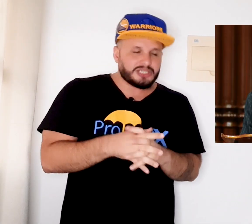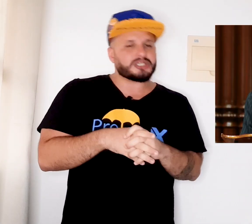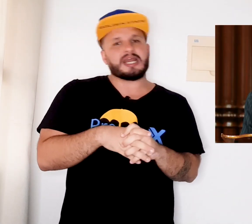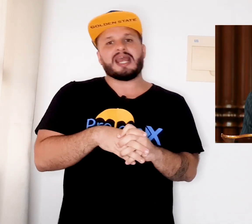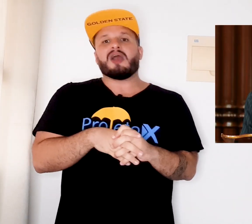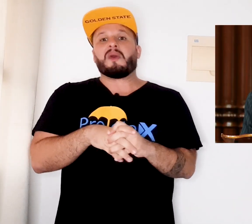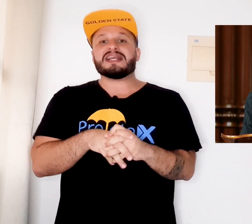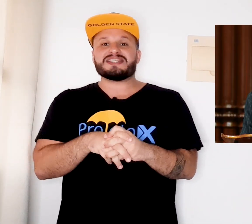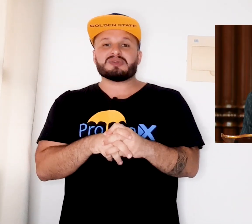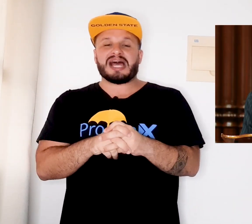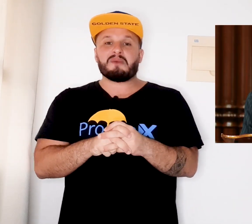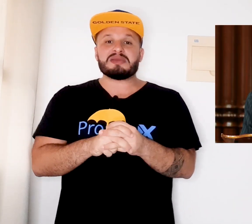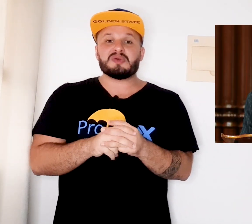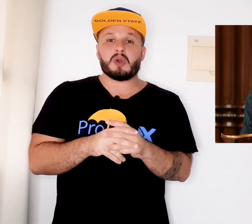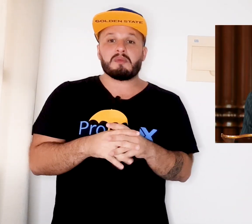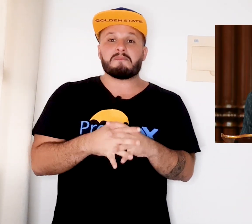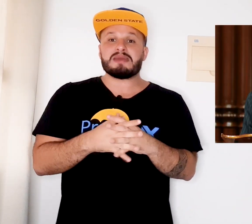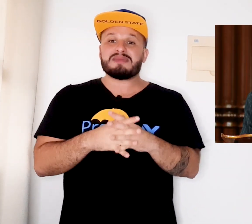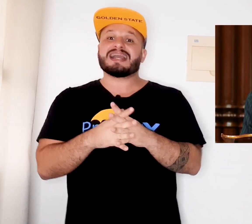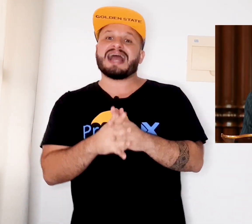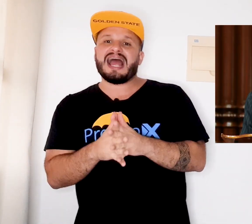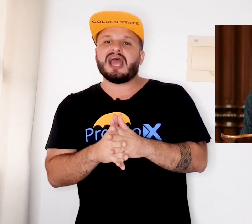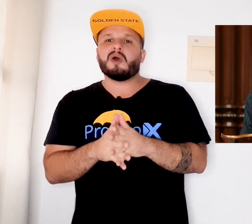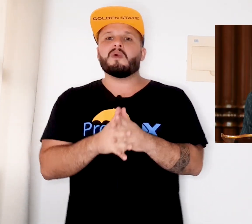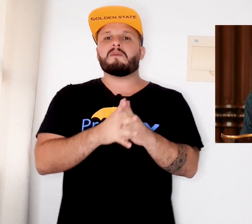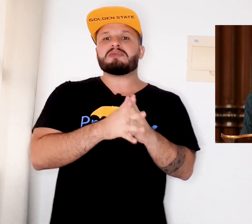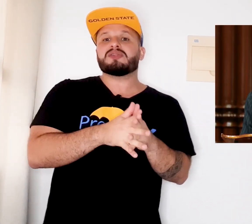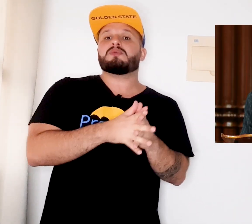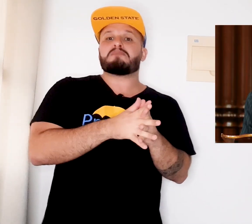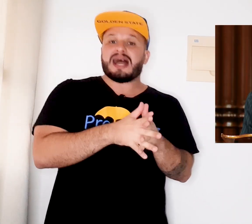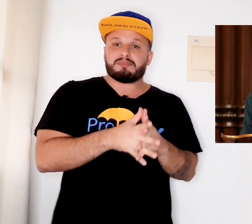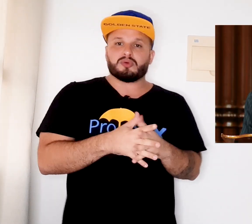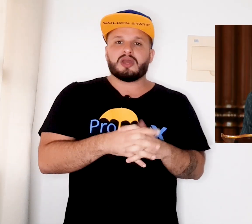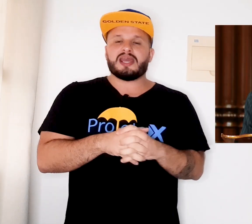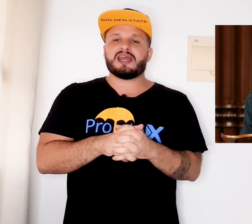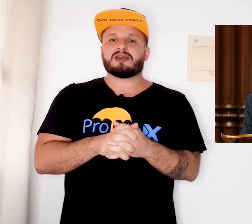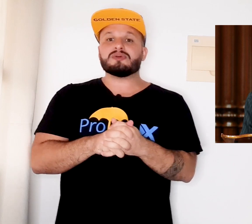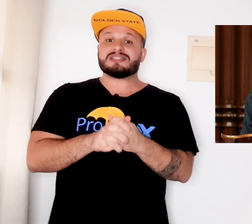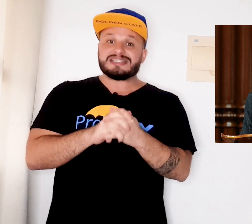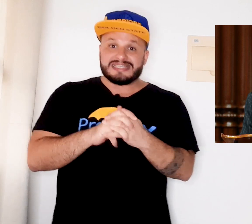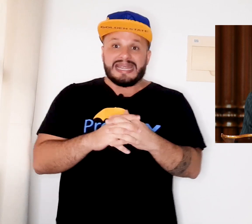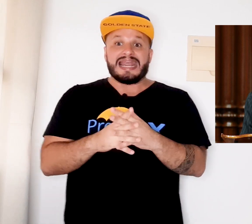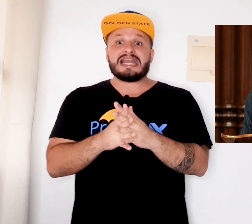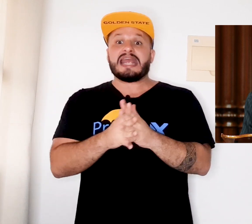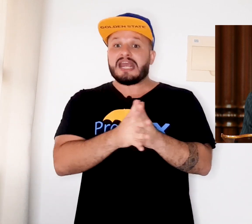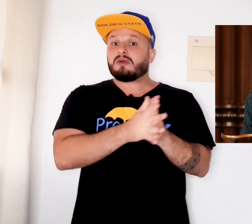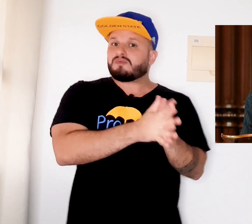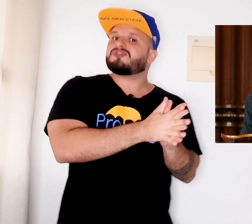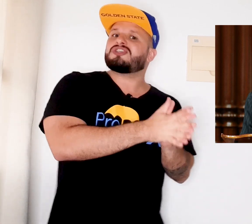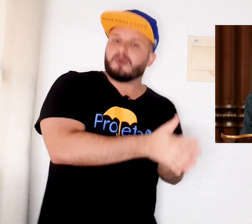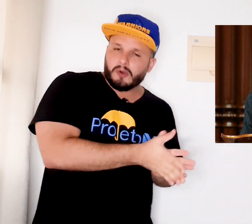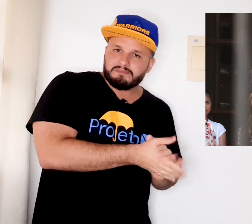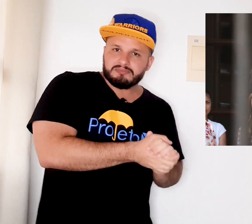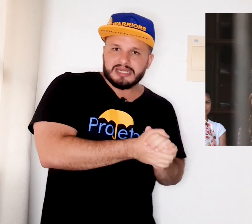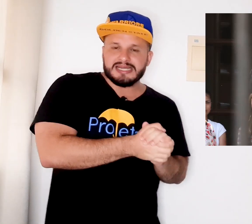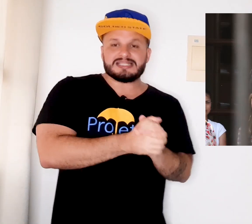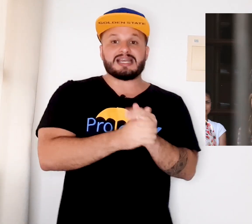presidente, né, conhecido lá no Peru como PPK, o Pedro Pablo Kuczynski, ele renunciou, beleza? Lá